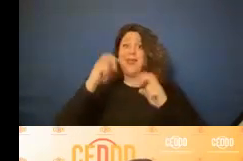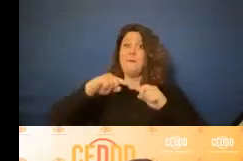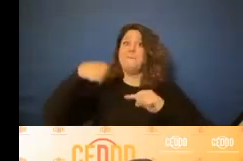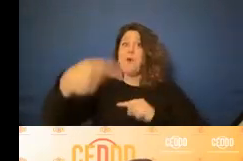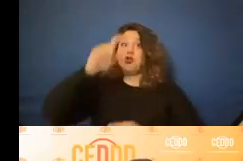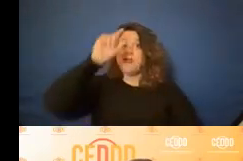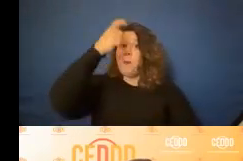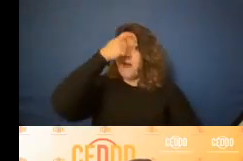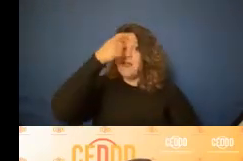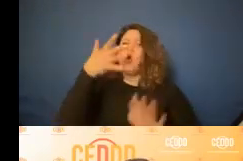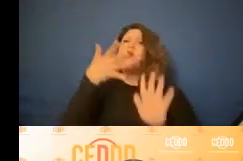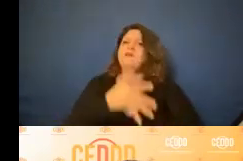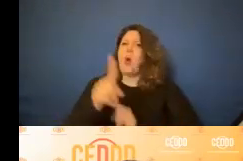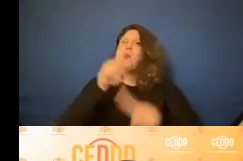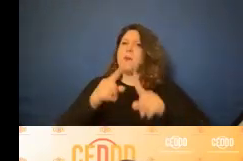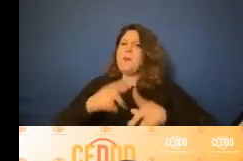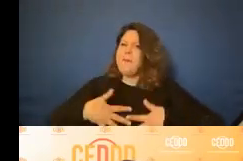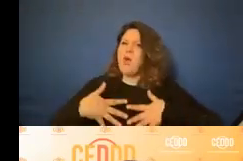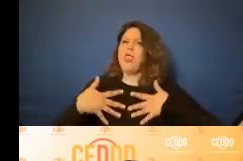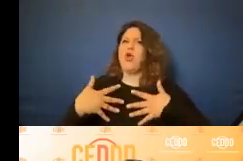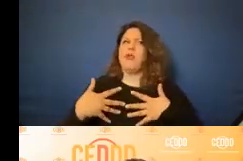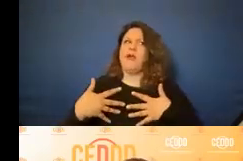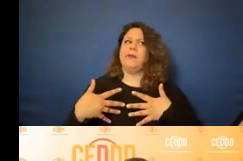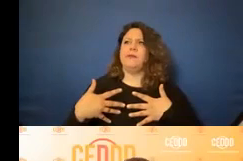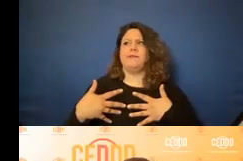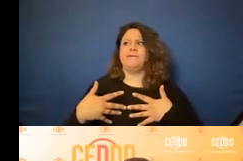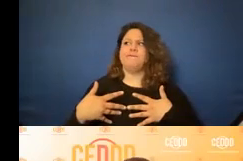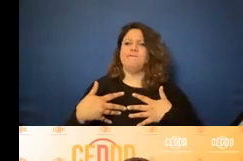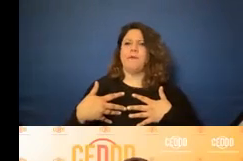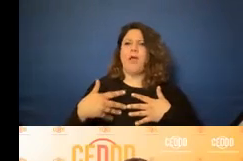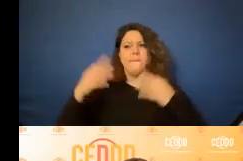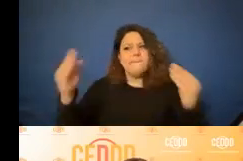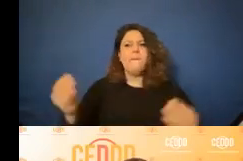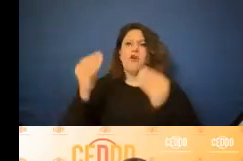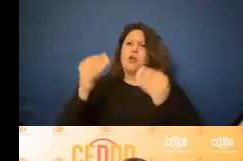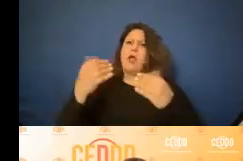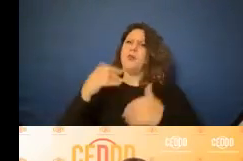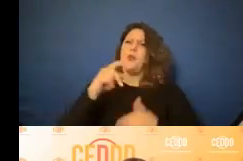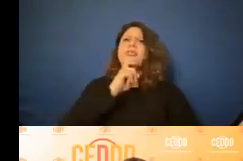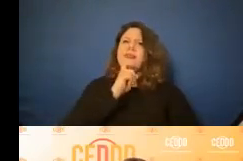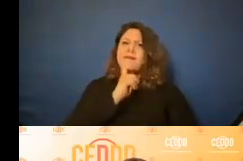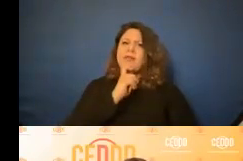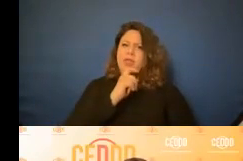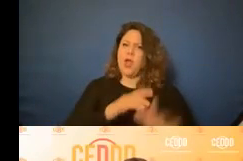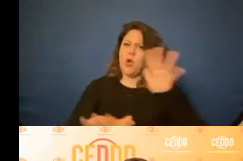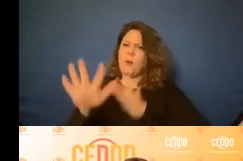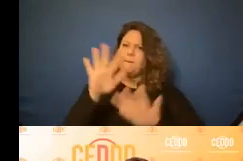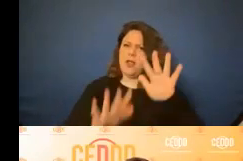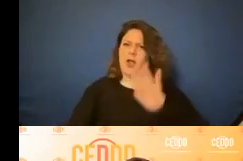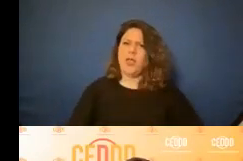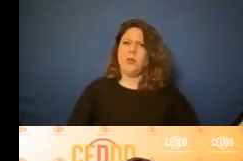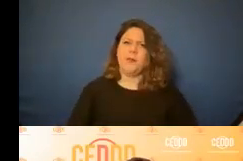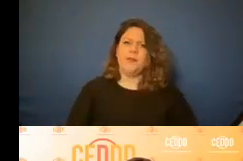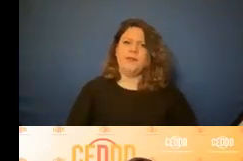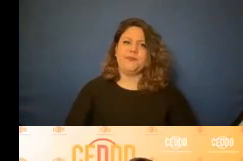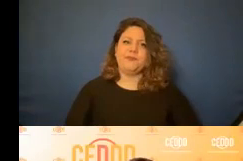trastornos emocionales más difíciles de mejorar. Francamente complicado de su mejora. Vale.